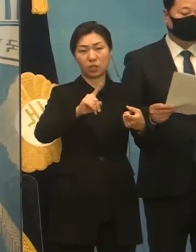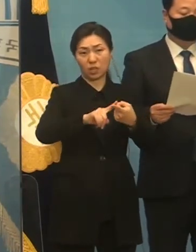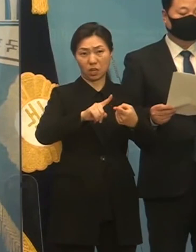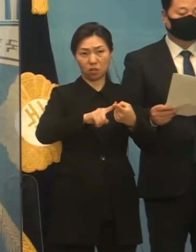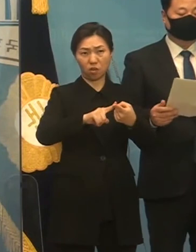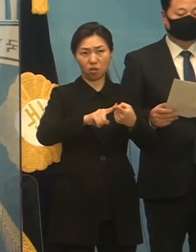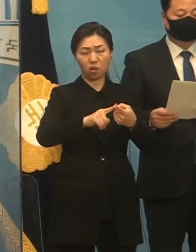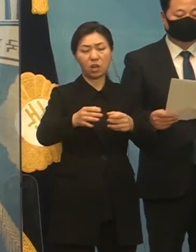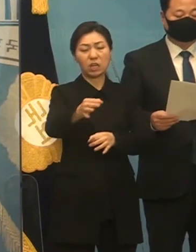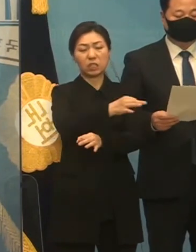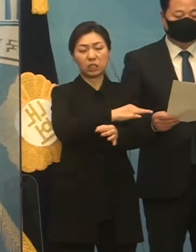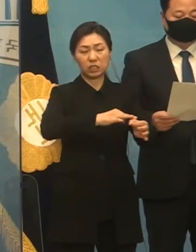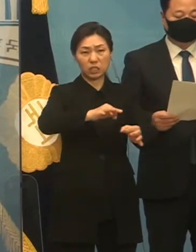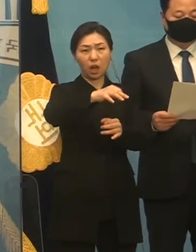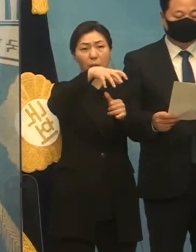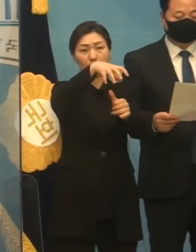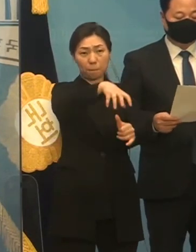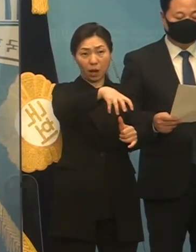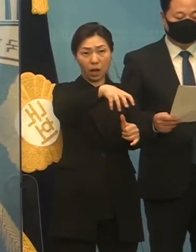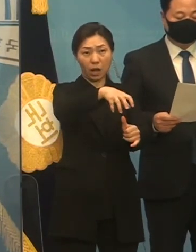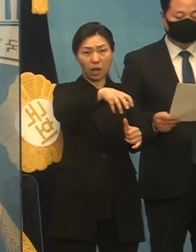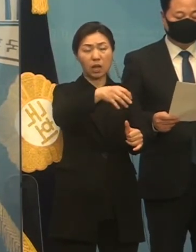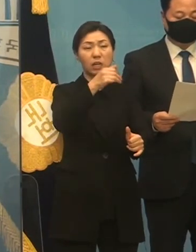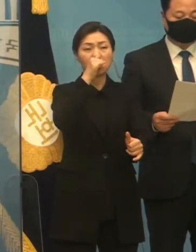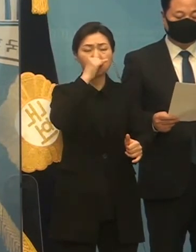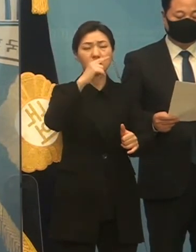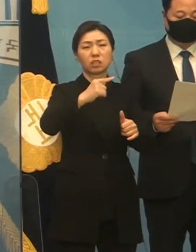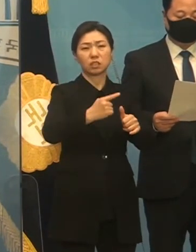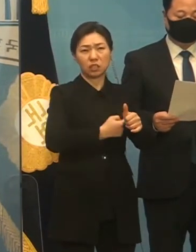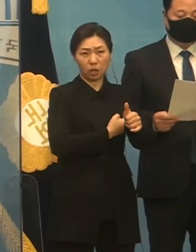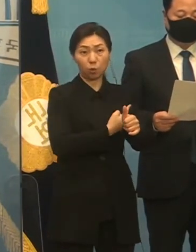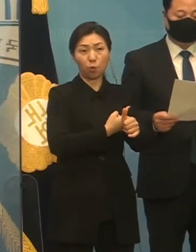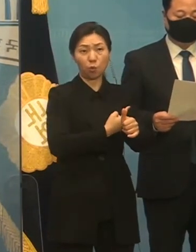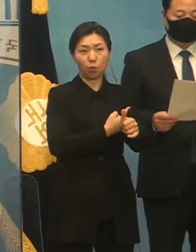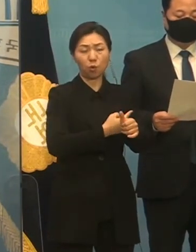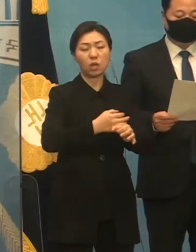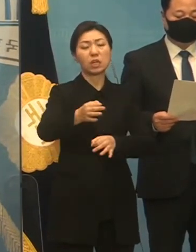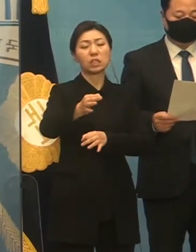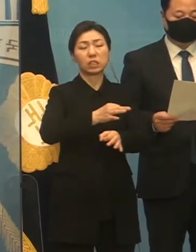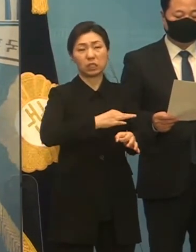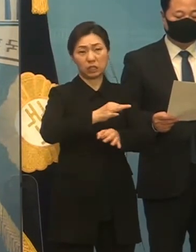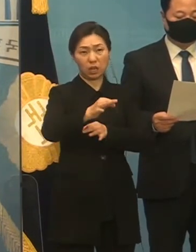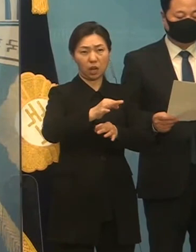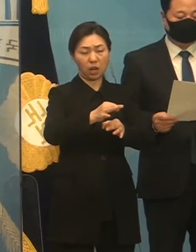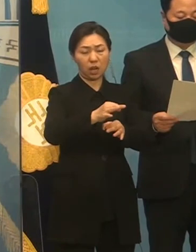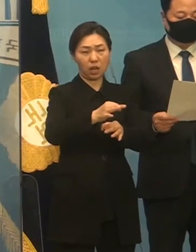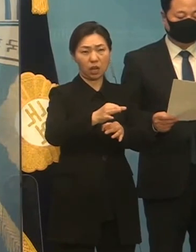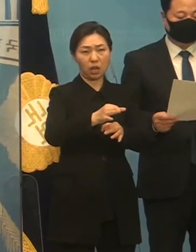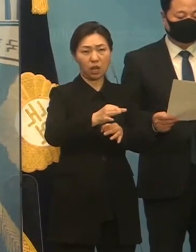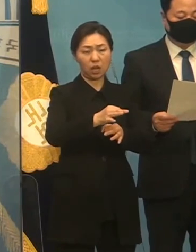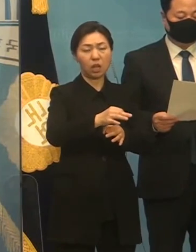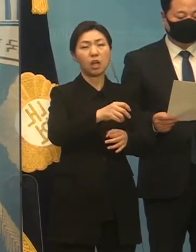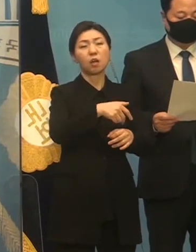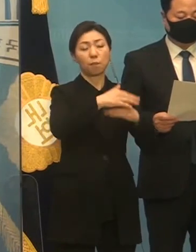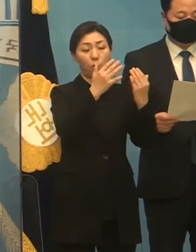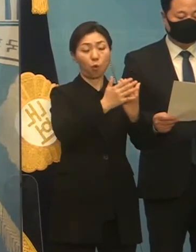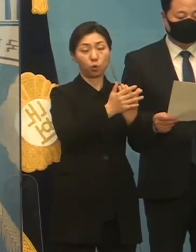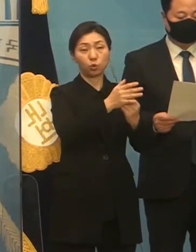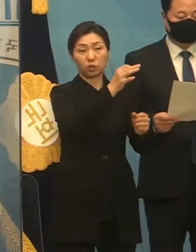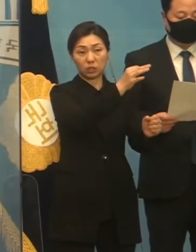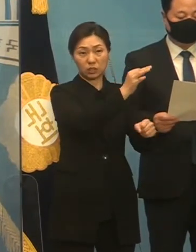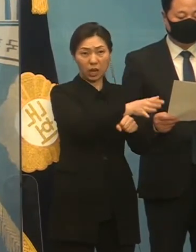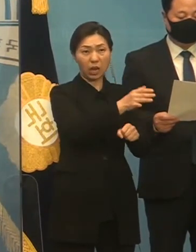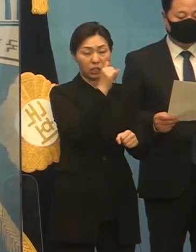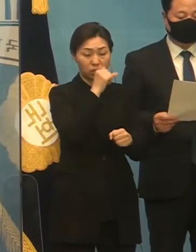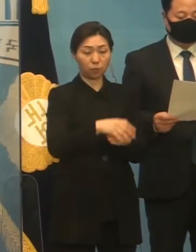격리를 할 수 있도록 하는 쌀 자동 시장 격리제를 도입한 바 있습니다. 이는 적극적인 수급 조절을